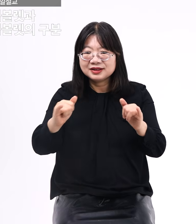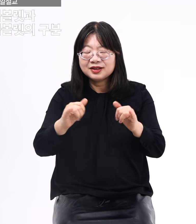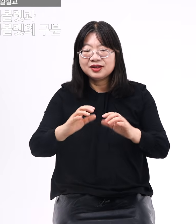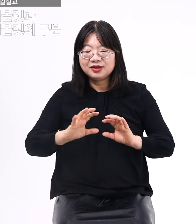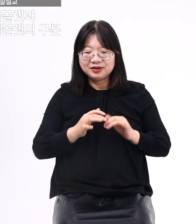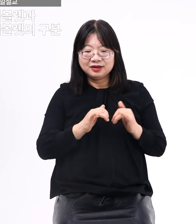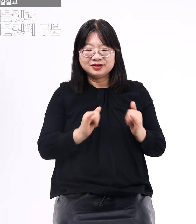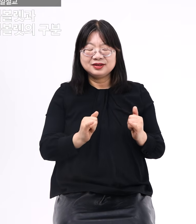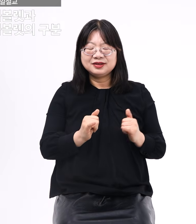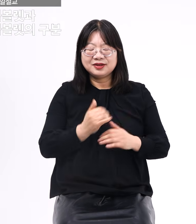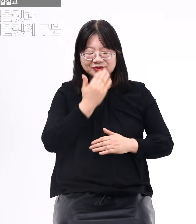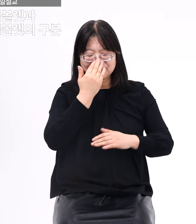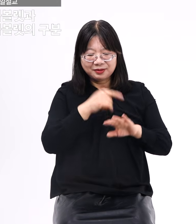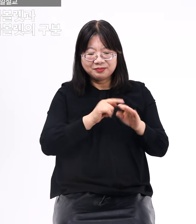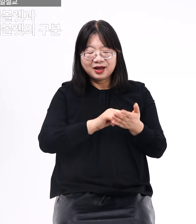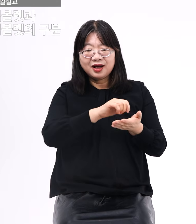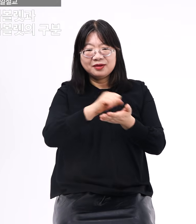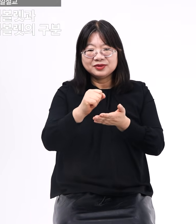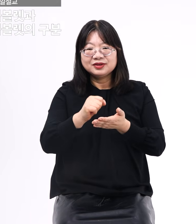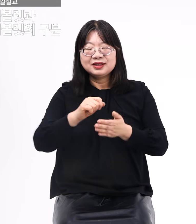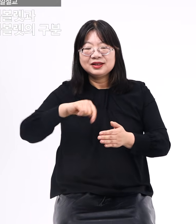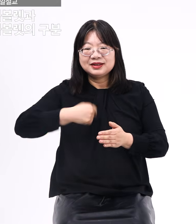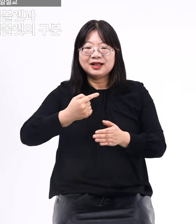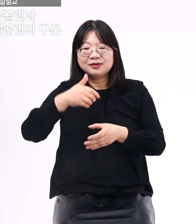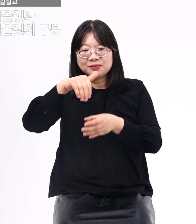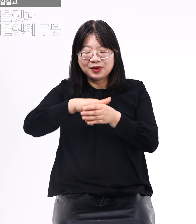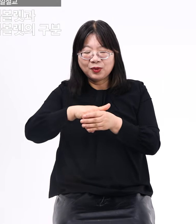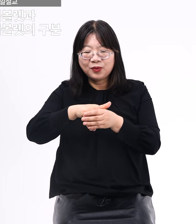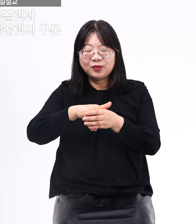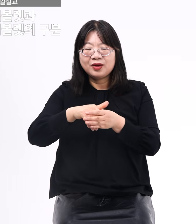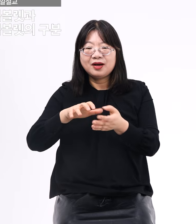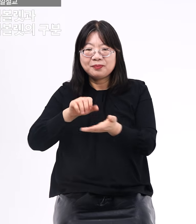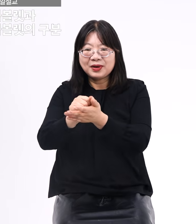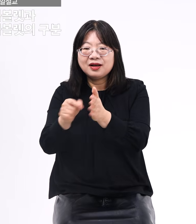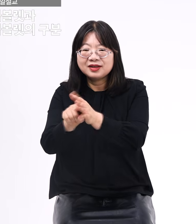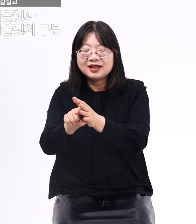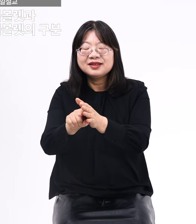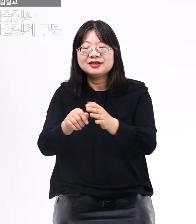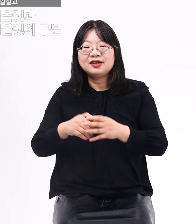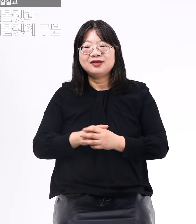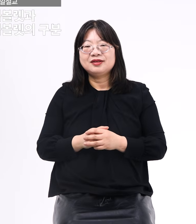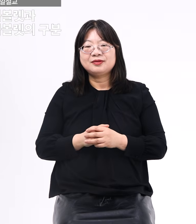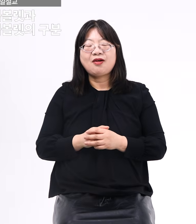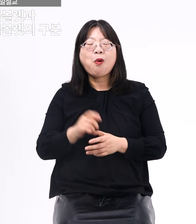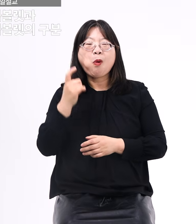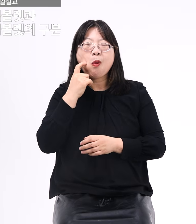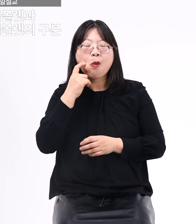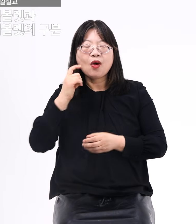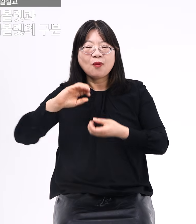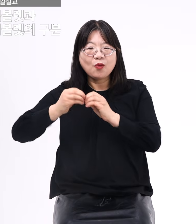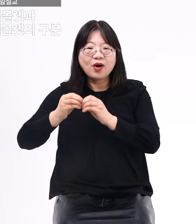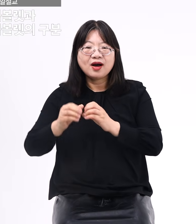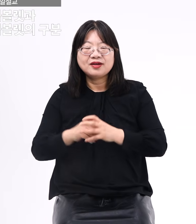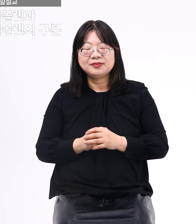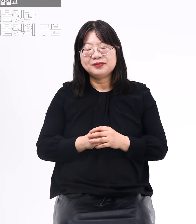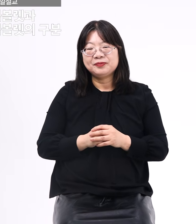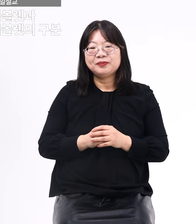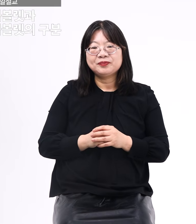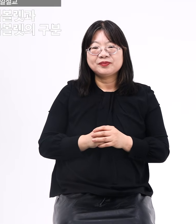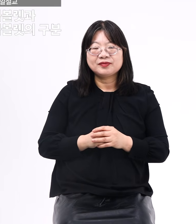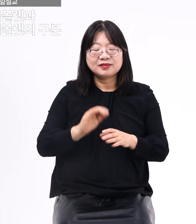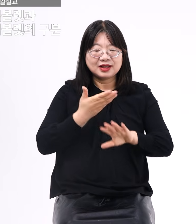자기들의 표로 삼으려고 거짓을 만들어내고 다르면 공격을 하게 만들고 조작을